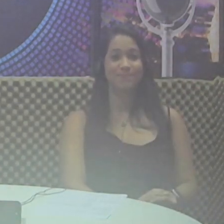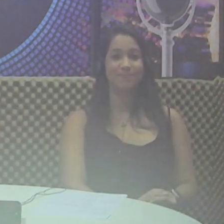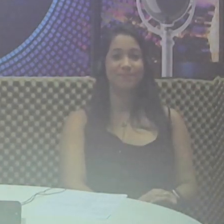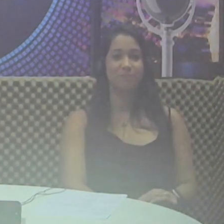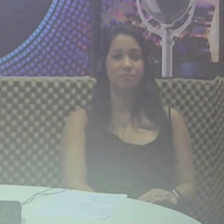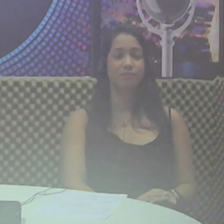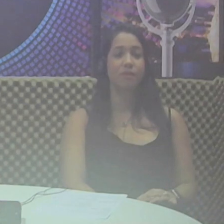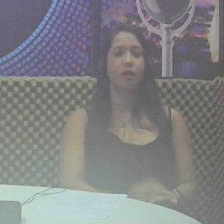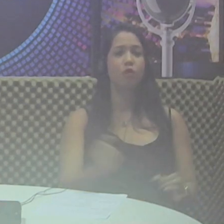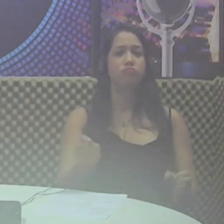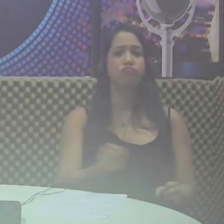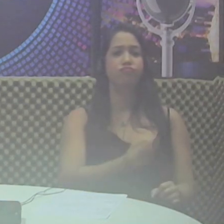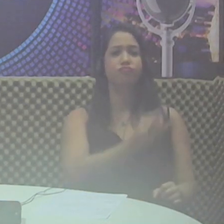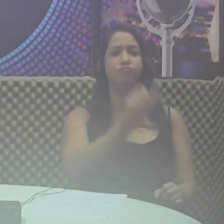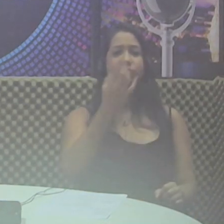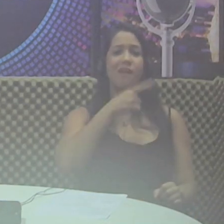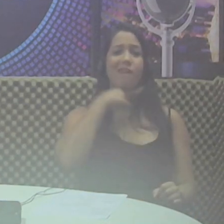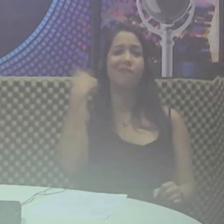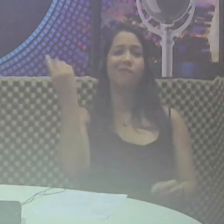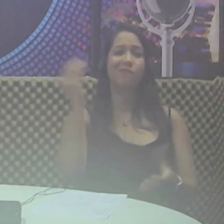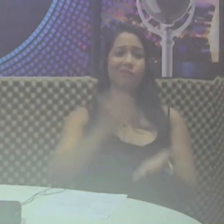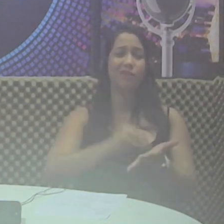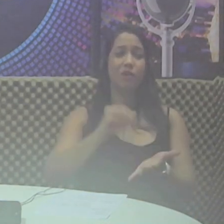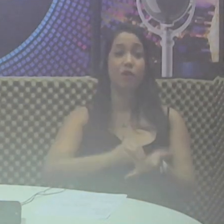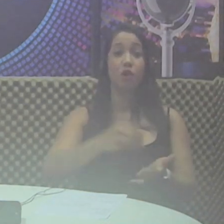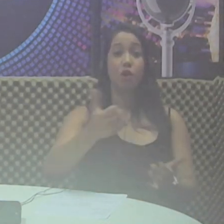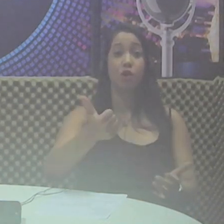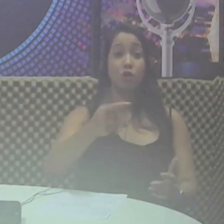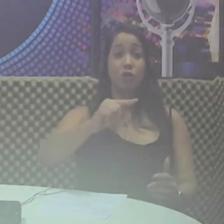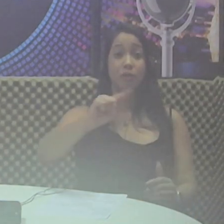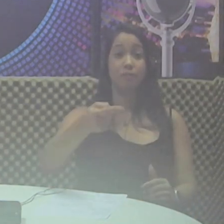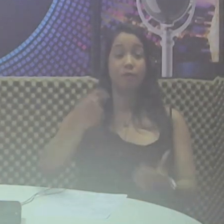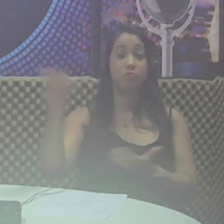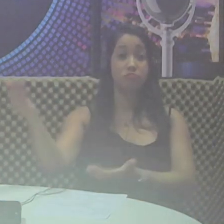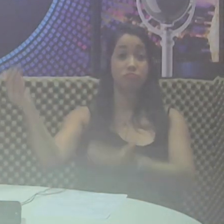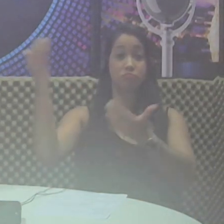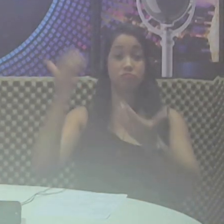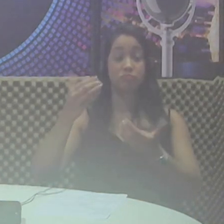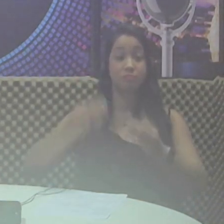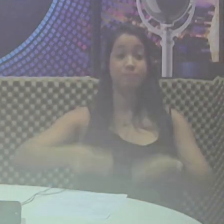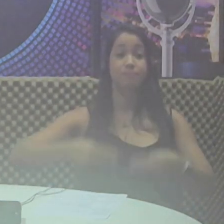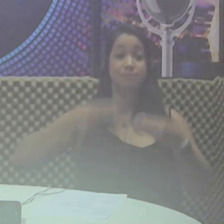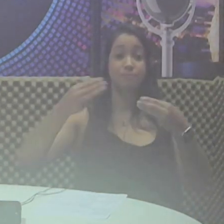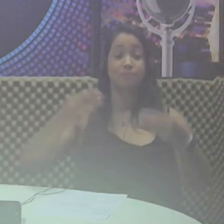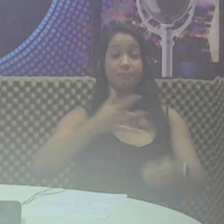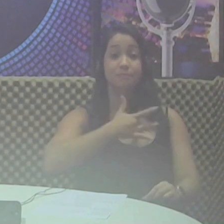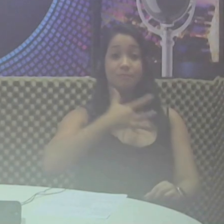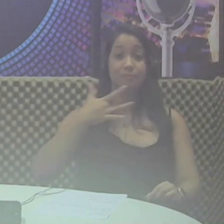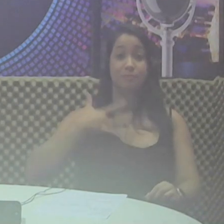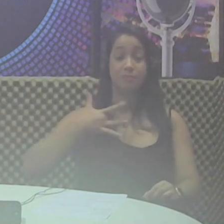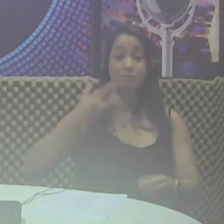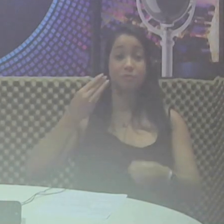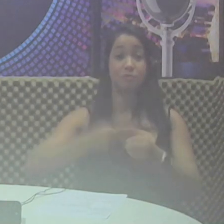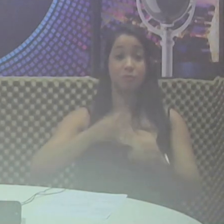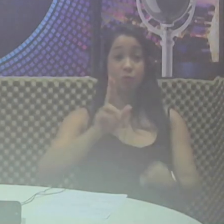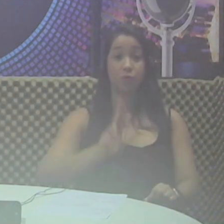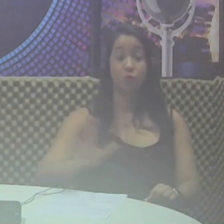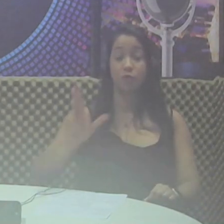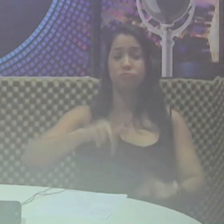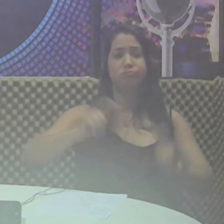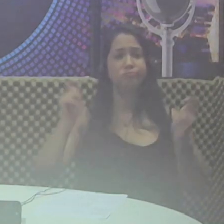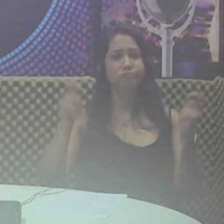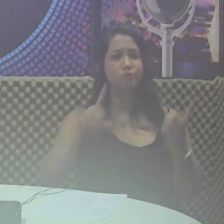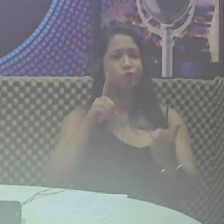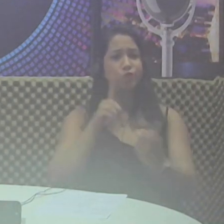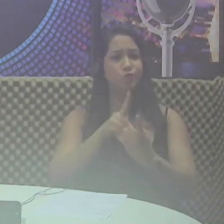Considerando a quantidade insuficiente de 12.000 doses enviadas pelo Ministério da Saúde ao município, e para garantir o atendimento